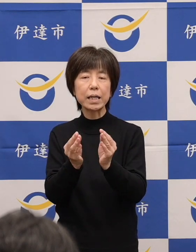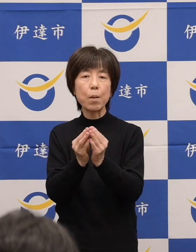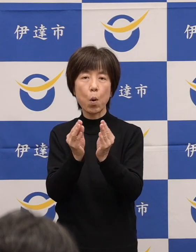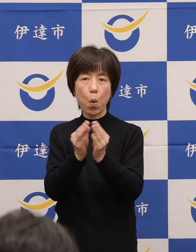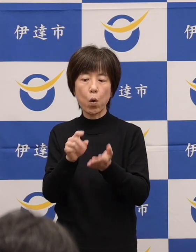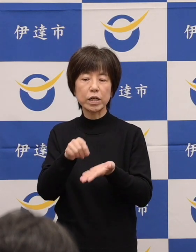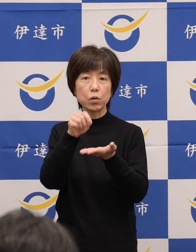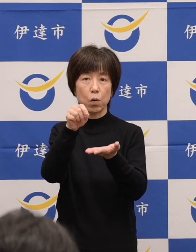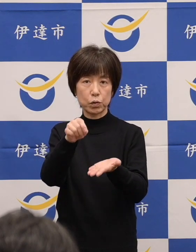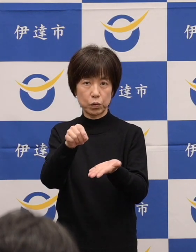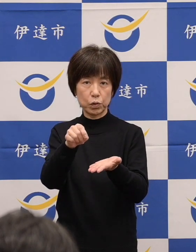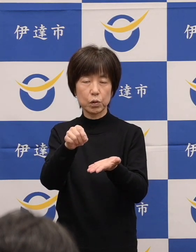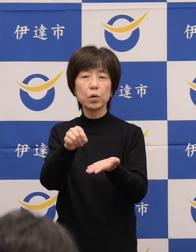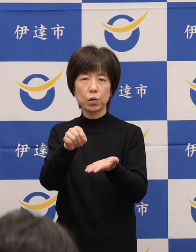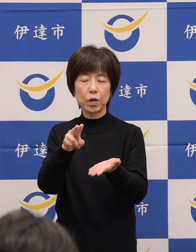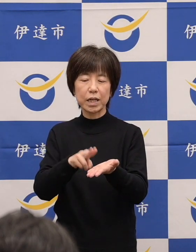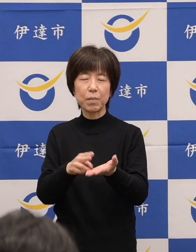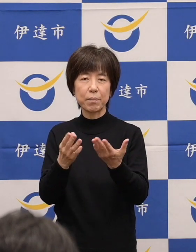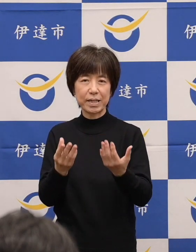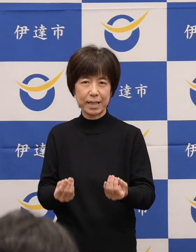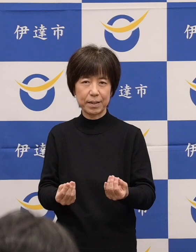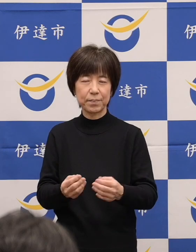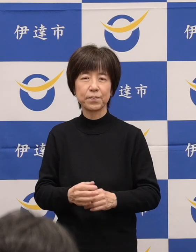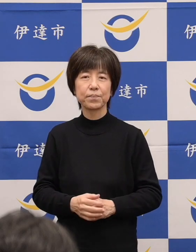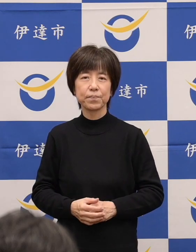を寄贈することになったところであります。